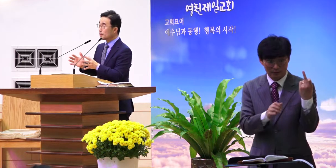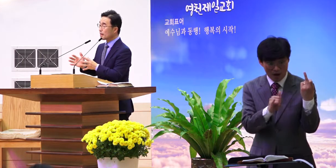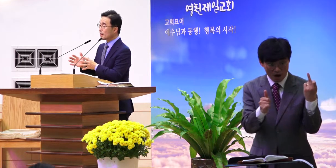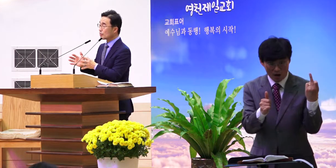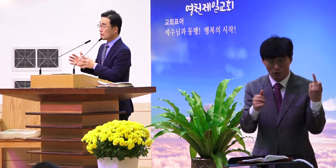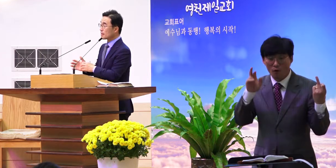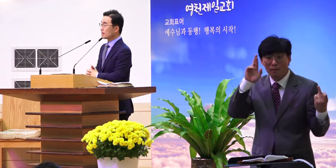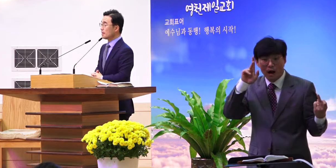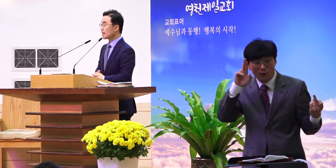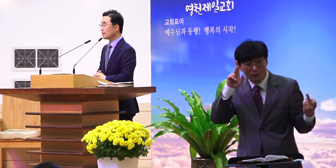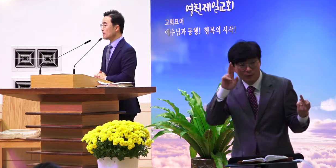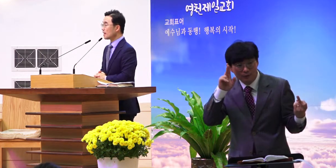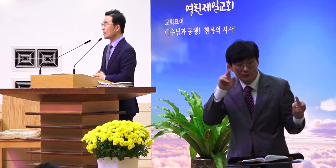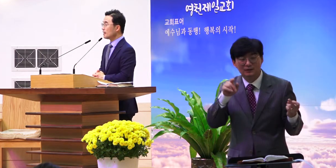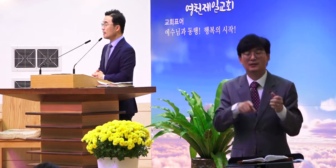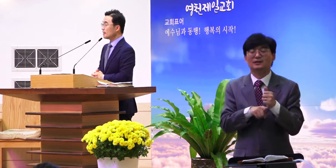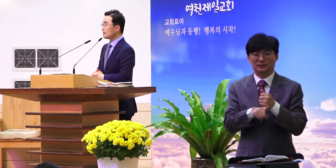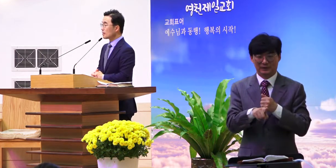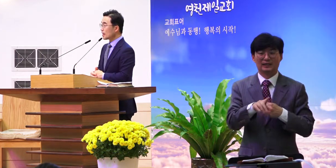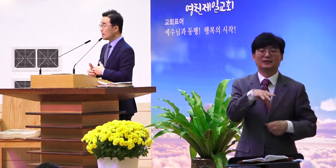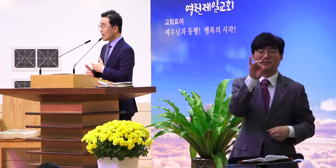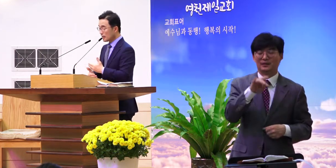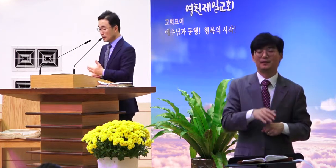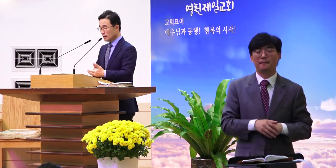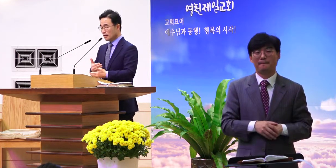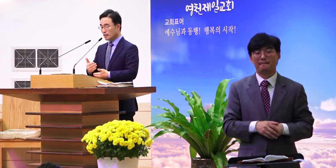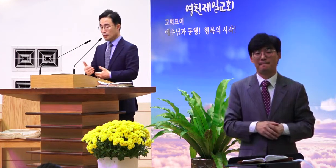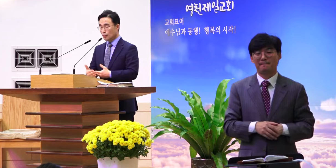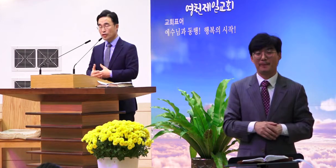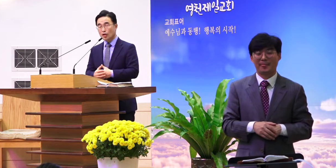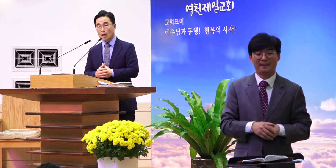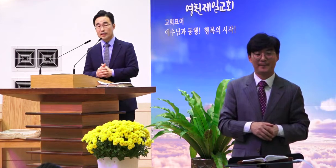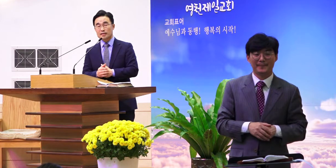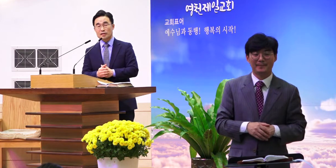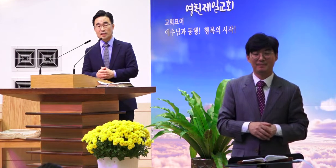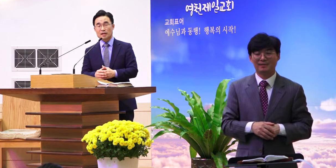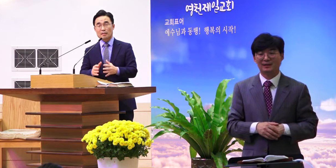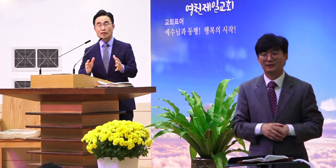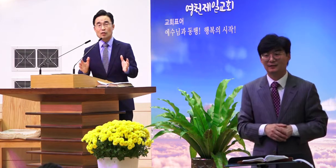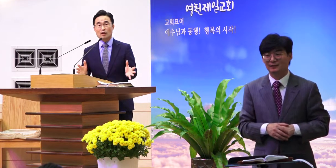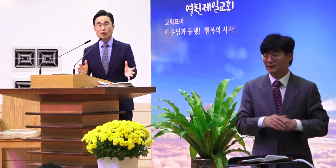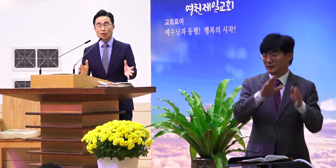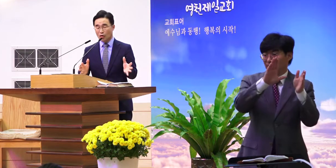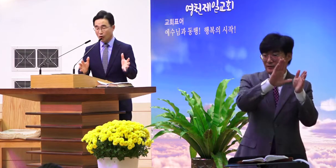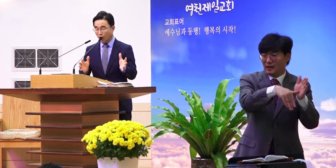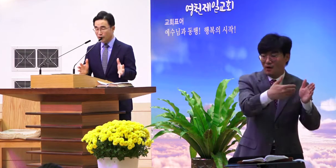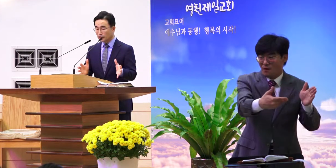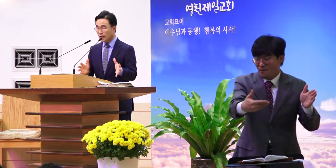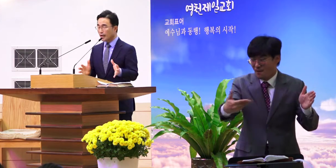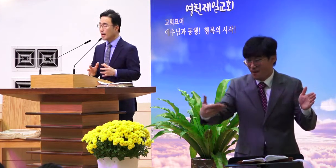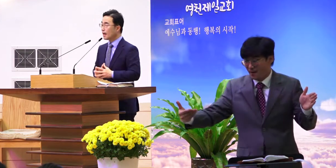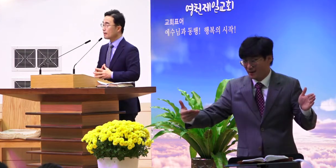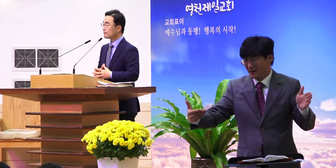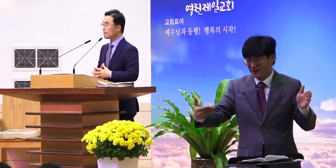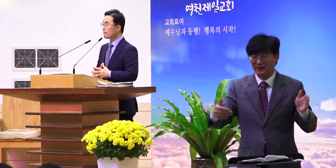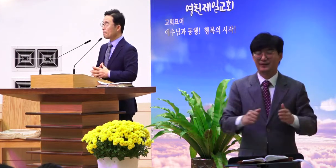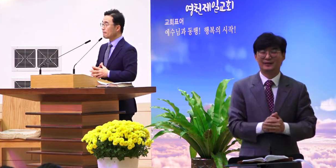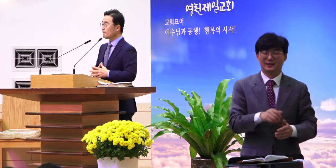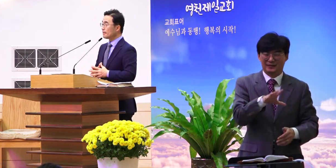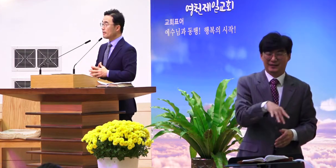바울을 의미한다고 신학자들은 이야기합니다. 그런데 이 말을 우리는 더 확대해서 시대를 막론하고 어느